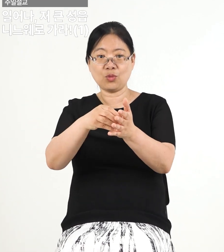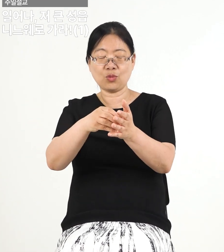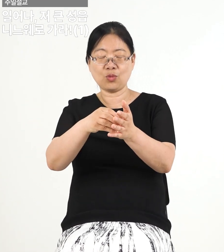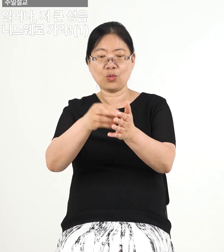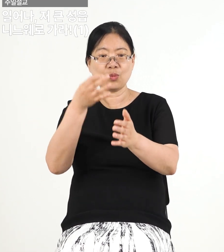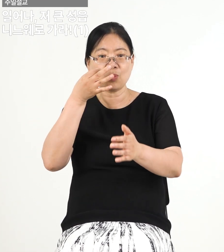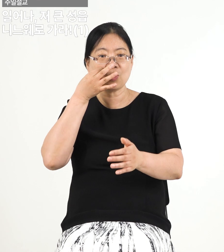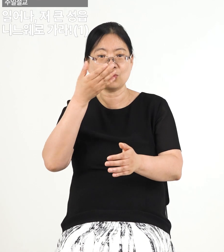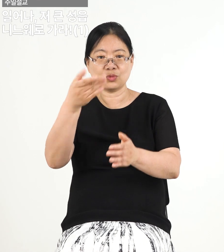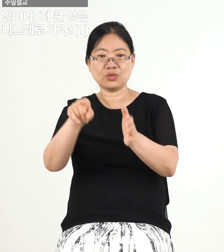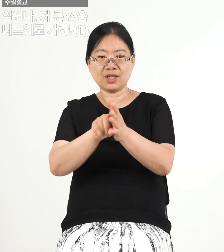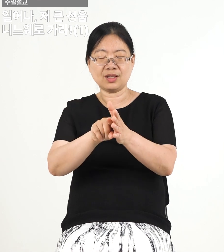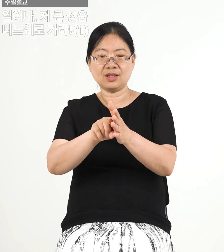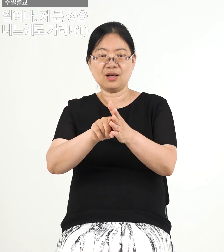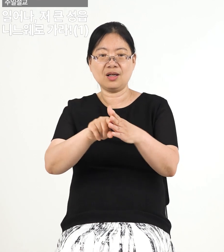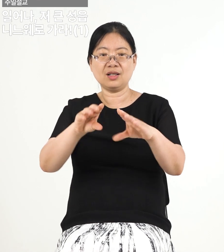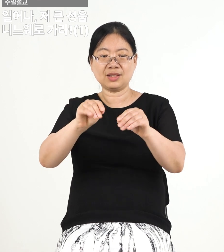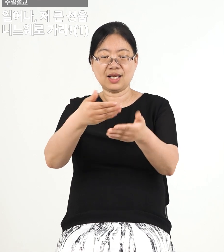띄워주세요.